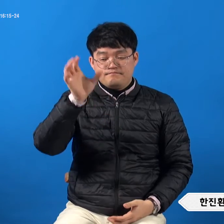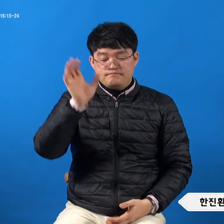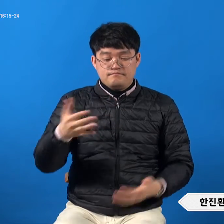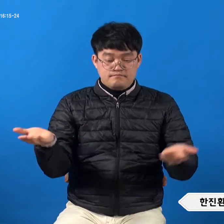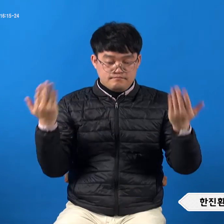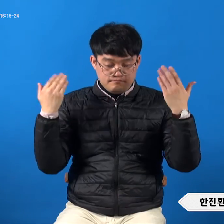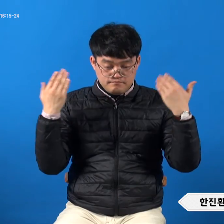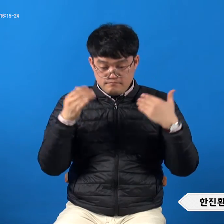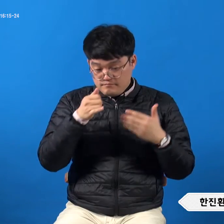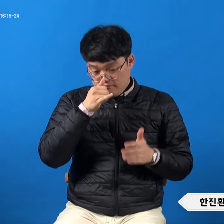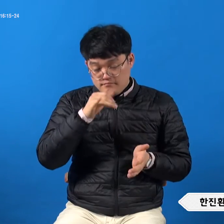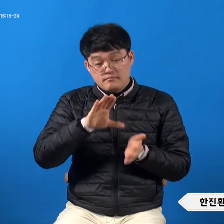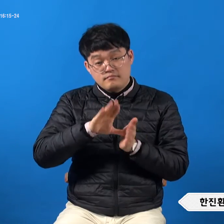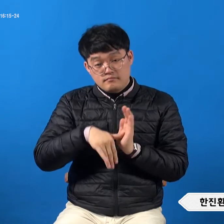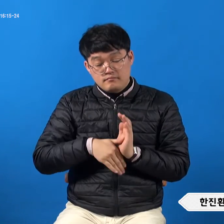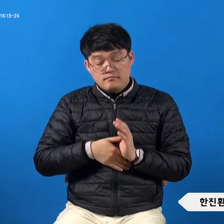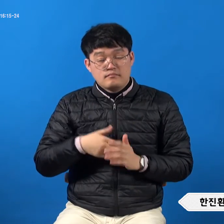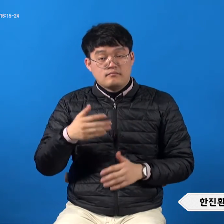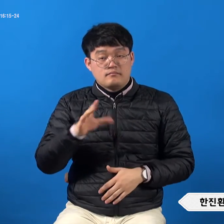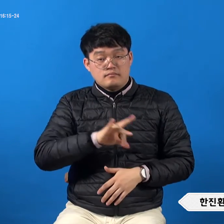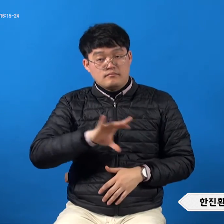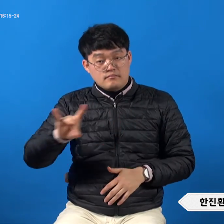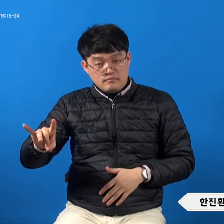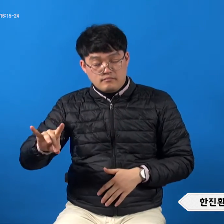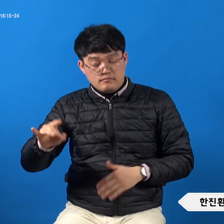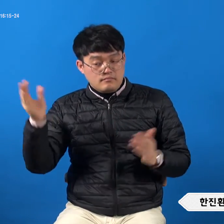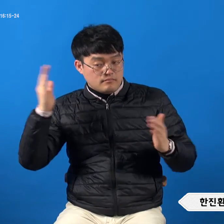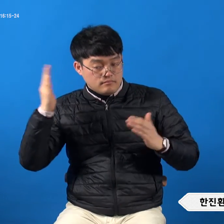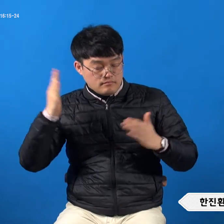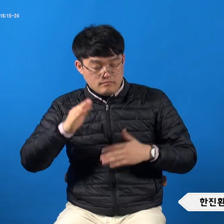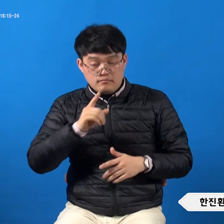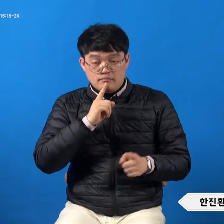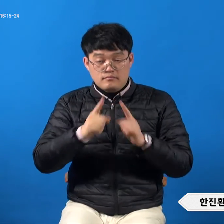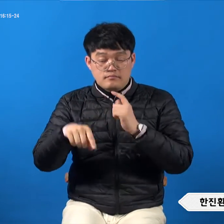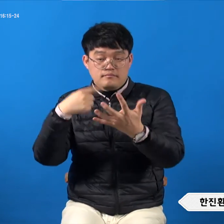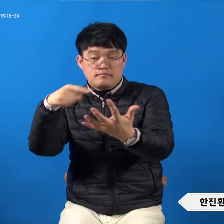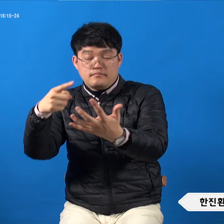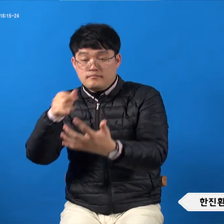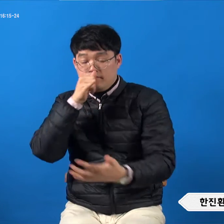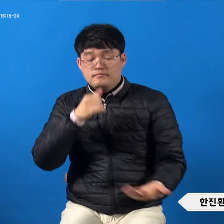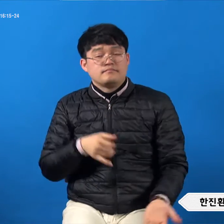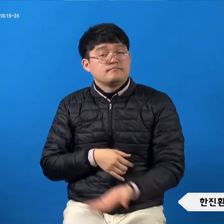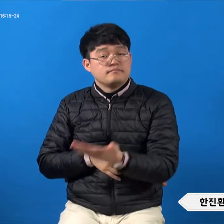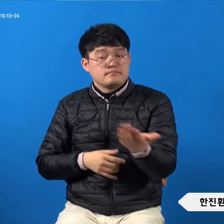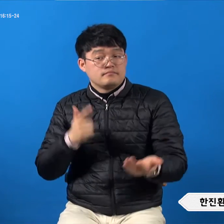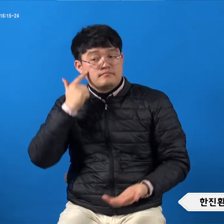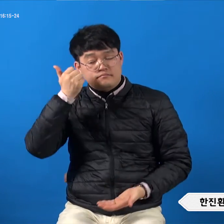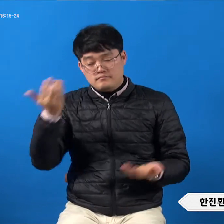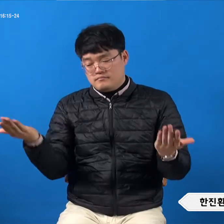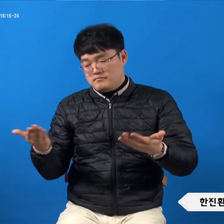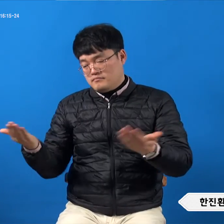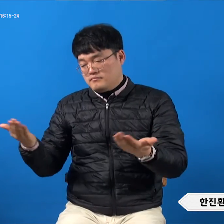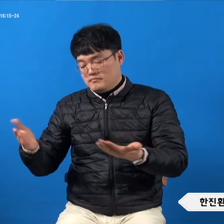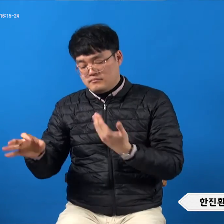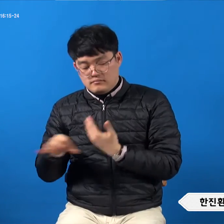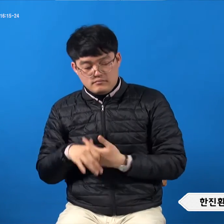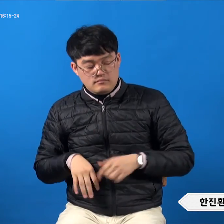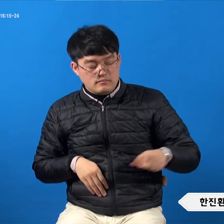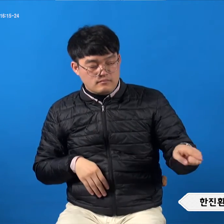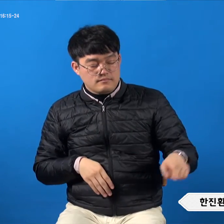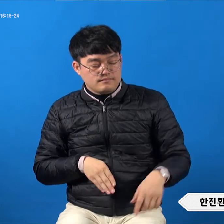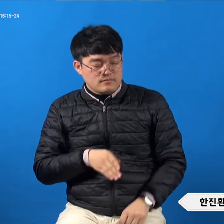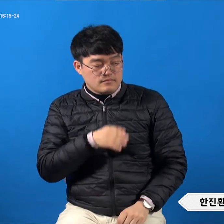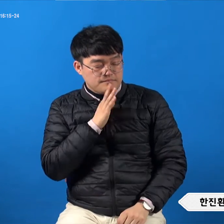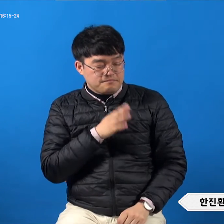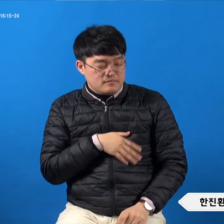때 학생들에게 종종 강조했던 말이 기억나는데, 목회하다 보면 못과 같은 사람을 만날